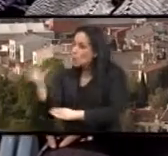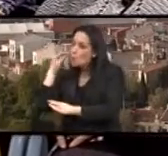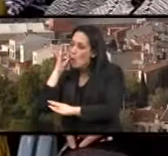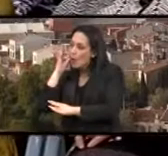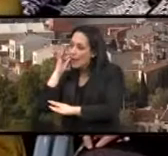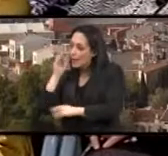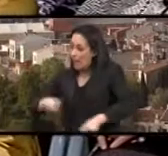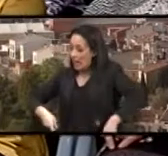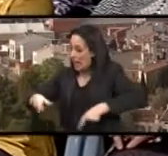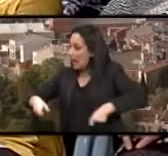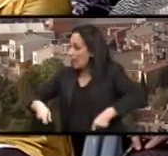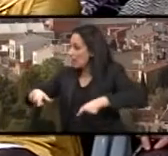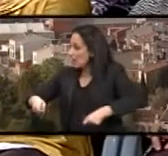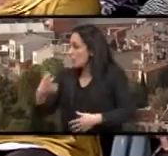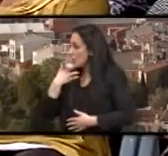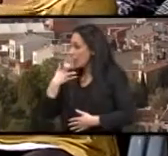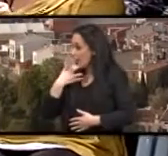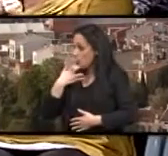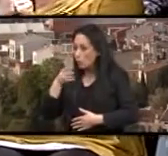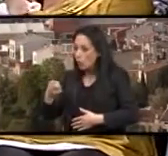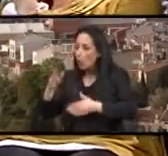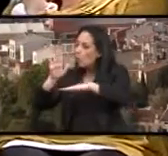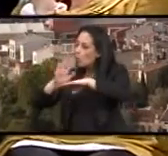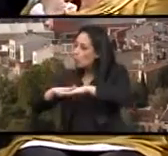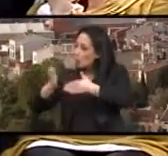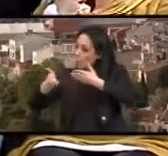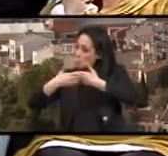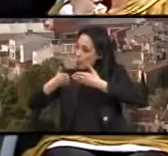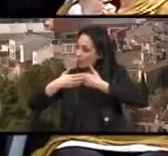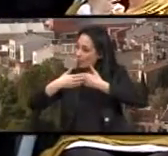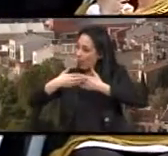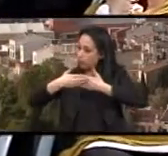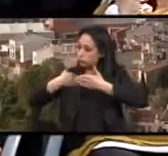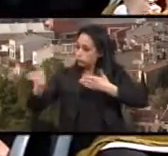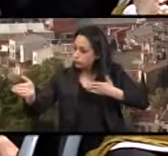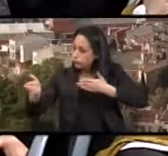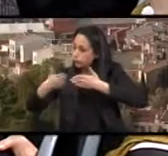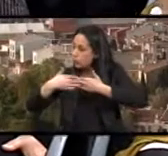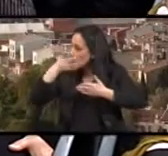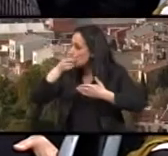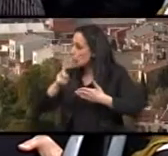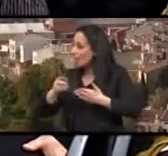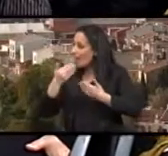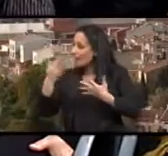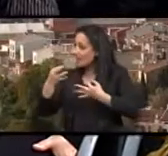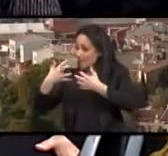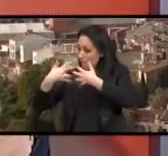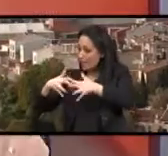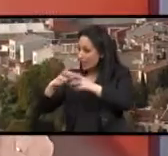la porta, hi havia un mecanisme que li obria la porta i li tancava la porta. Veu? Això, posar això al